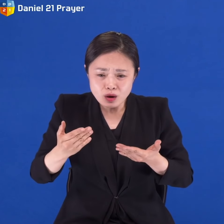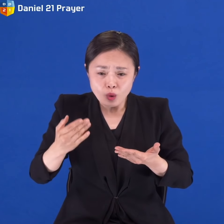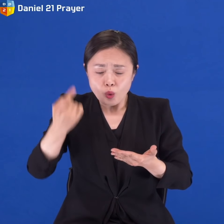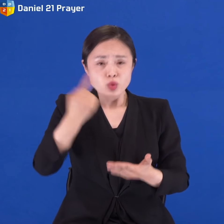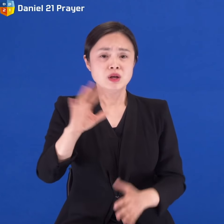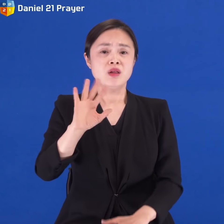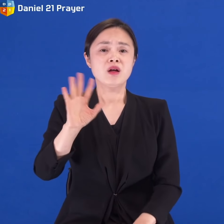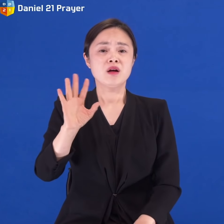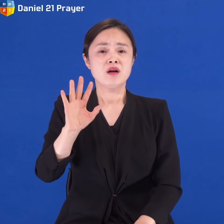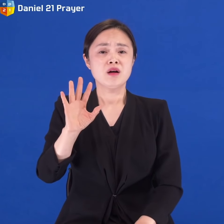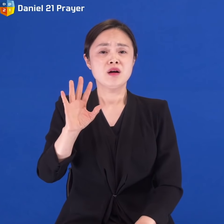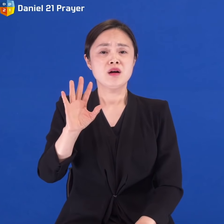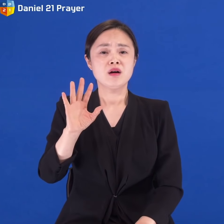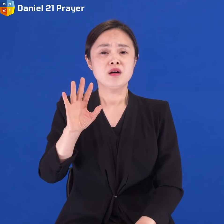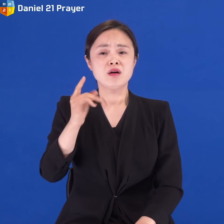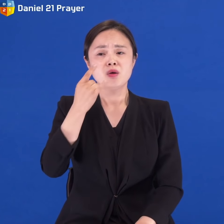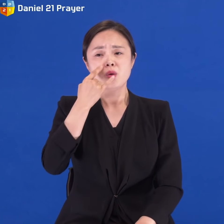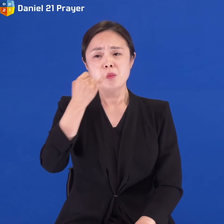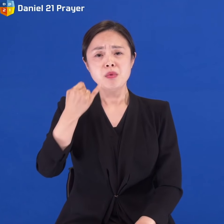저는